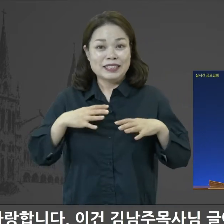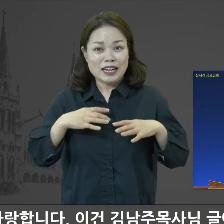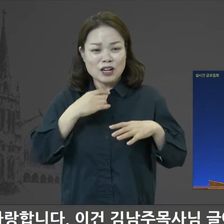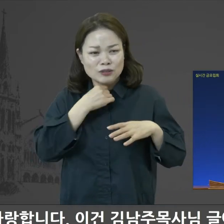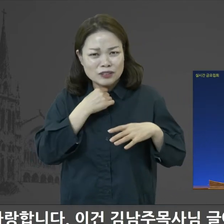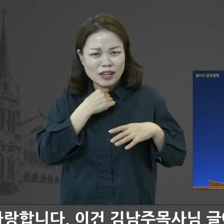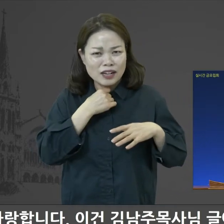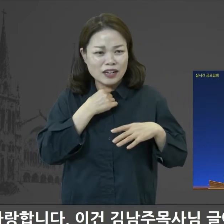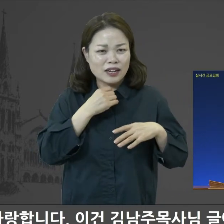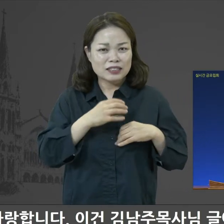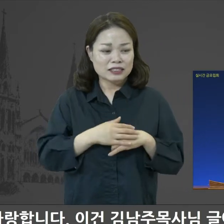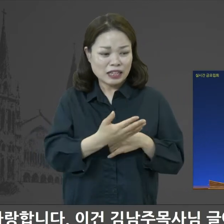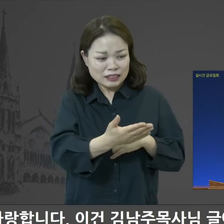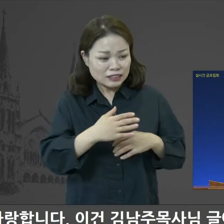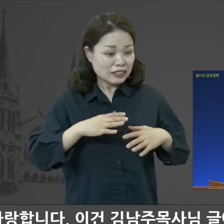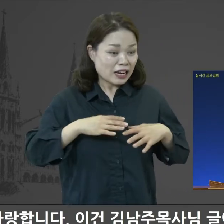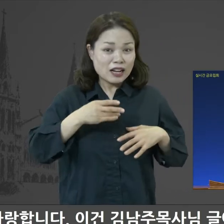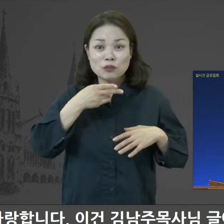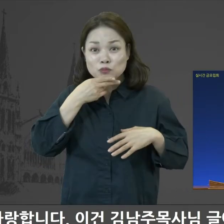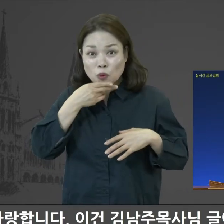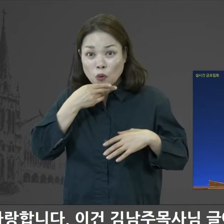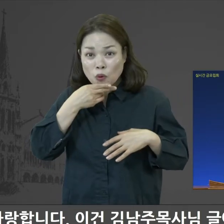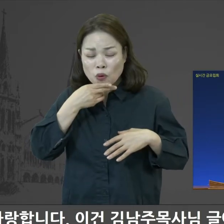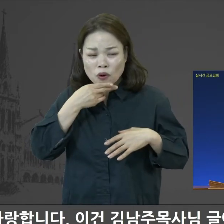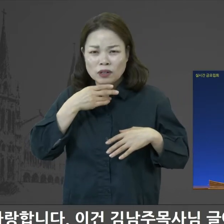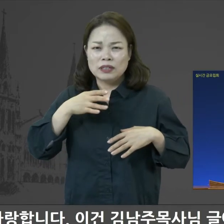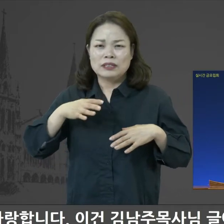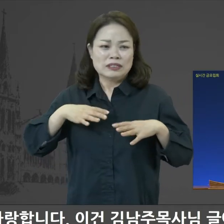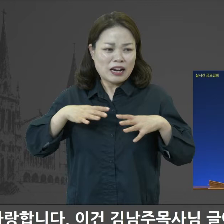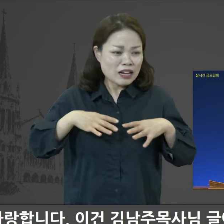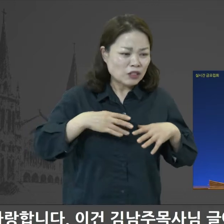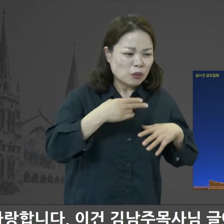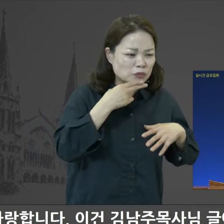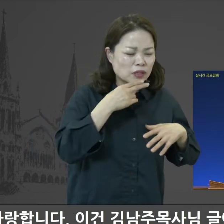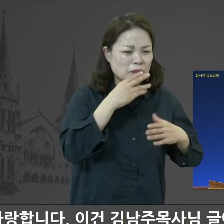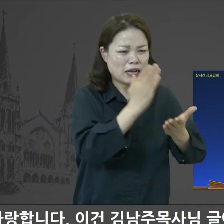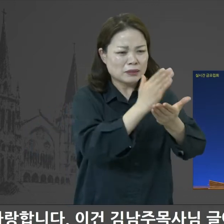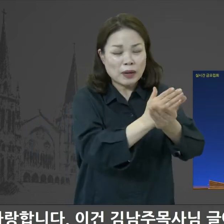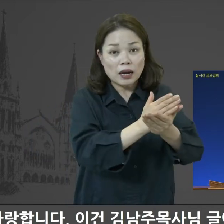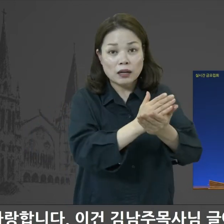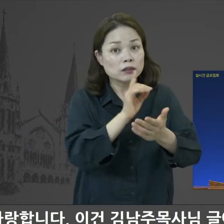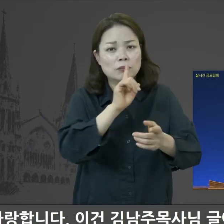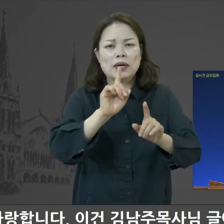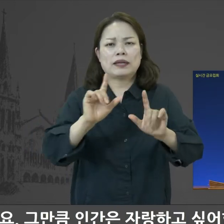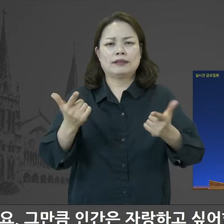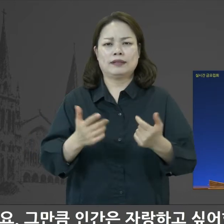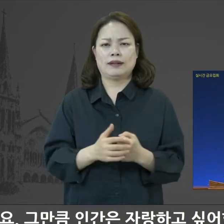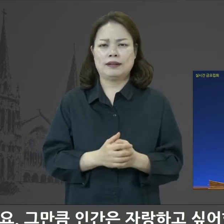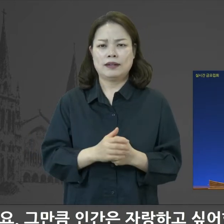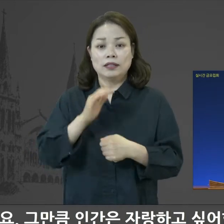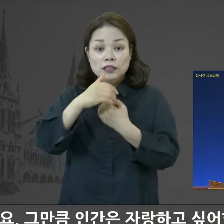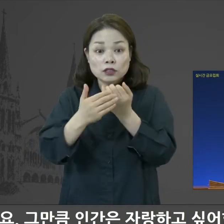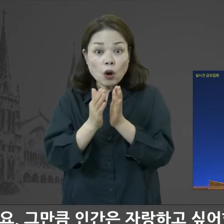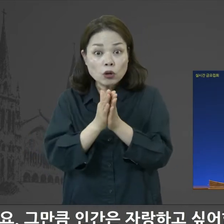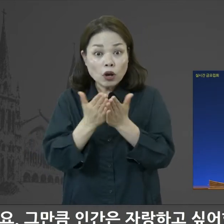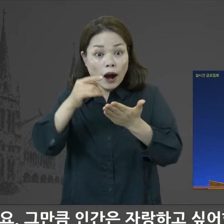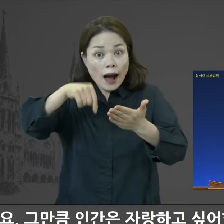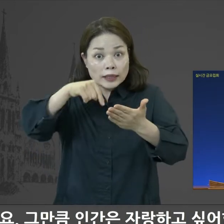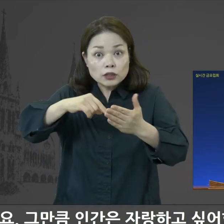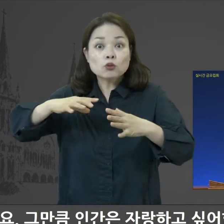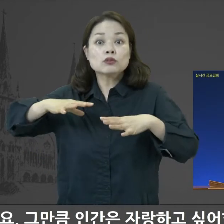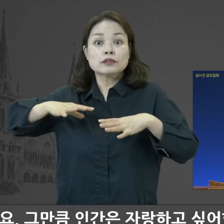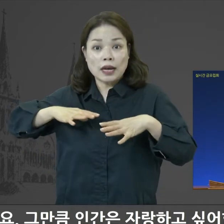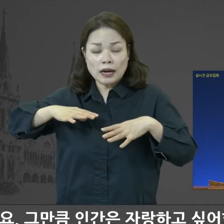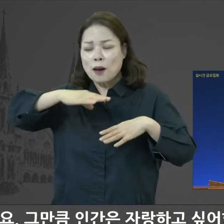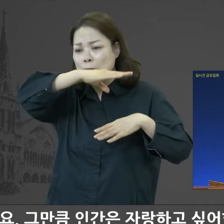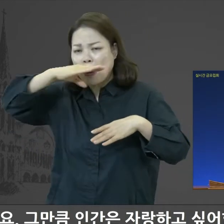게 하나도, 당신은 자랑할 게 없어, 자랑할 게 없어, 하지 마. 이거는 성경적이지 않습니다. 성경도 자랑하라는 거예요. 근데